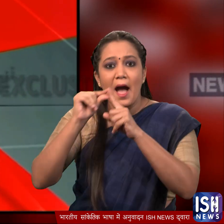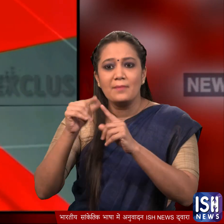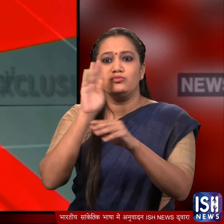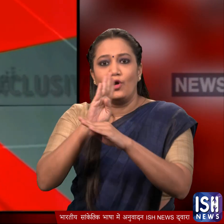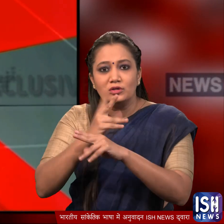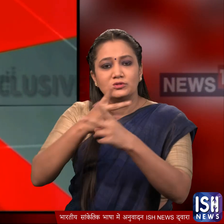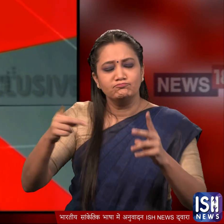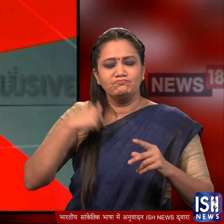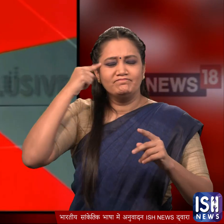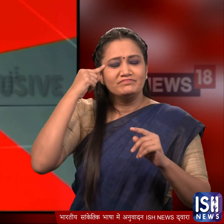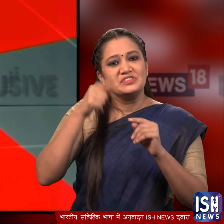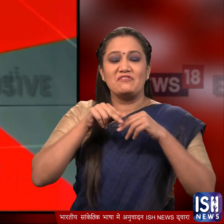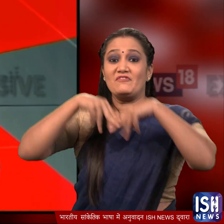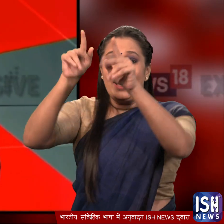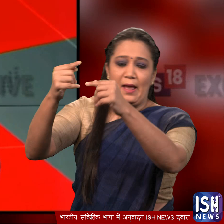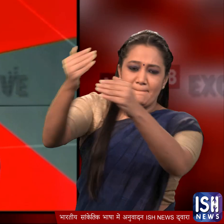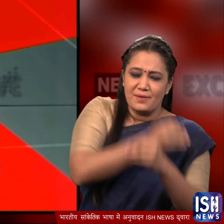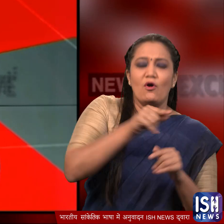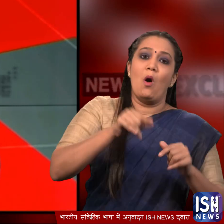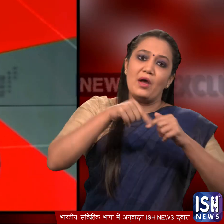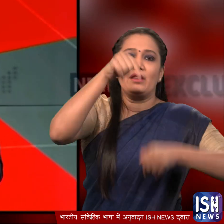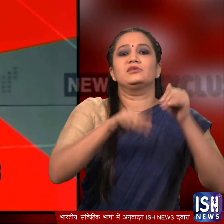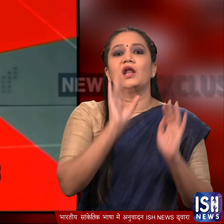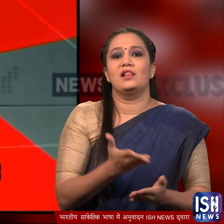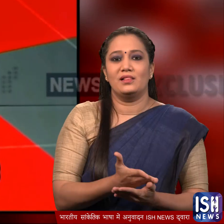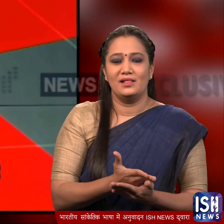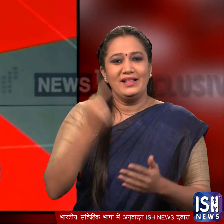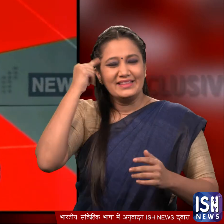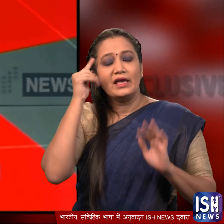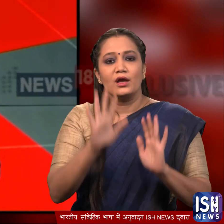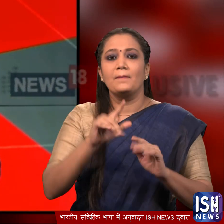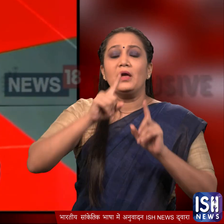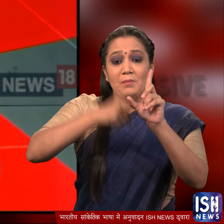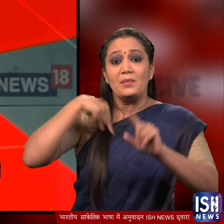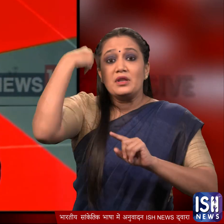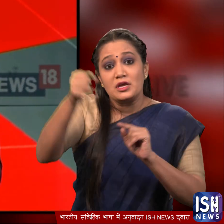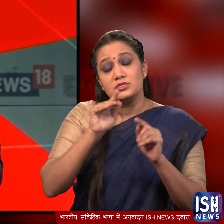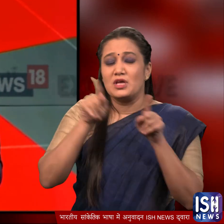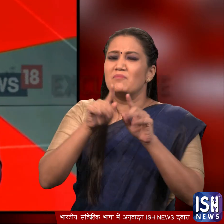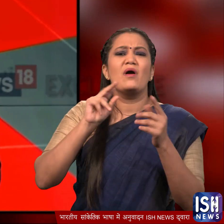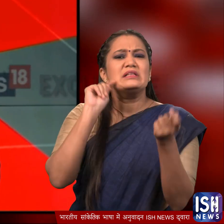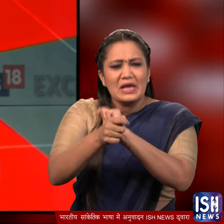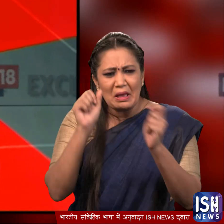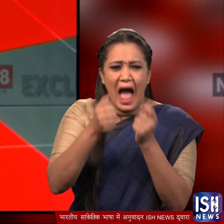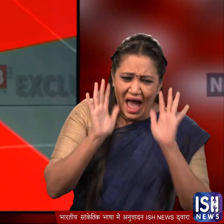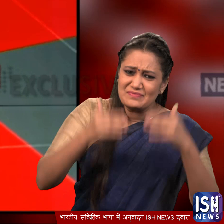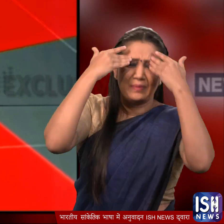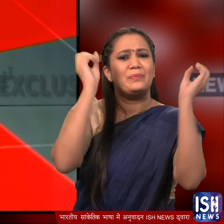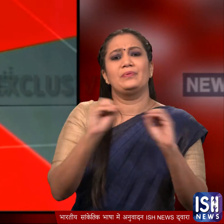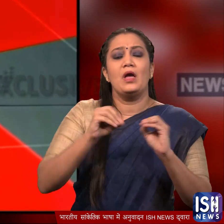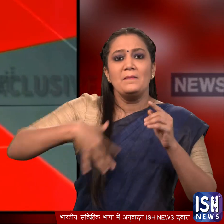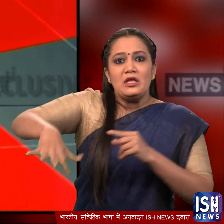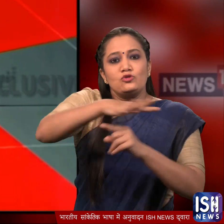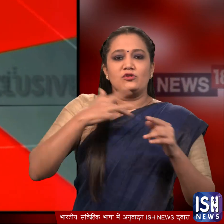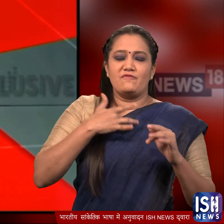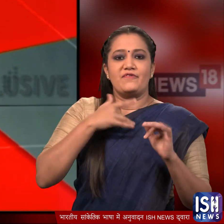को आम आदमी पार्टी और कांग्रेस के नेता एमसीडी चुनाव का सेमीफाइनल मान रहे थे। इसके नतीजों से अगले साल के चुनाव पर कोई फर्क पड़े